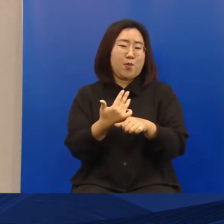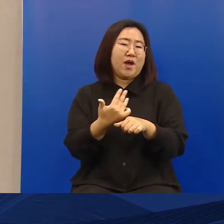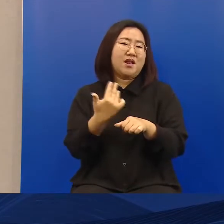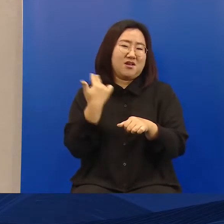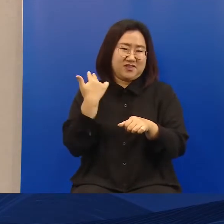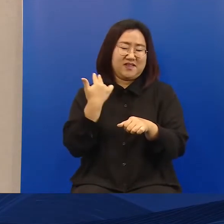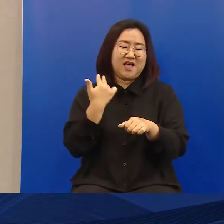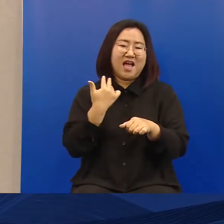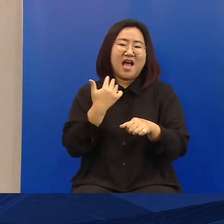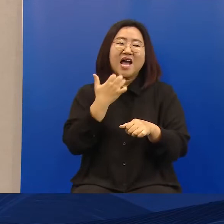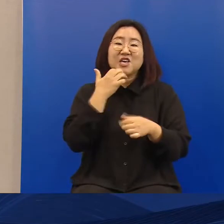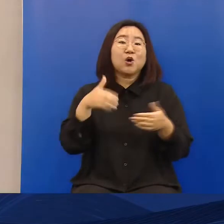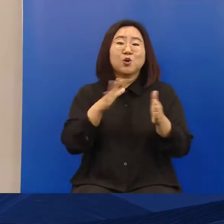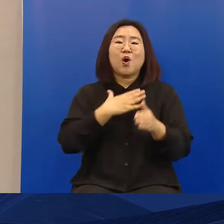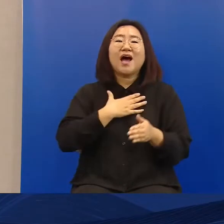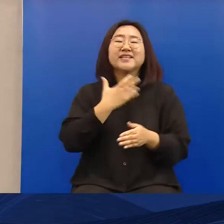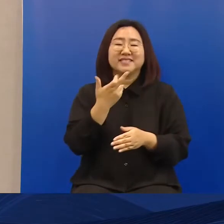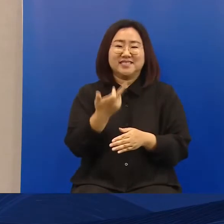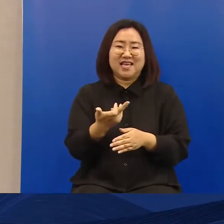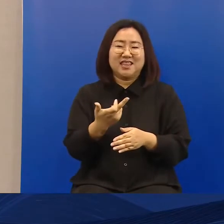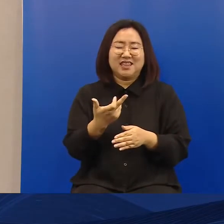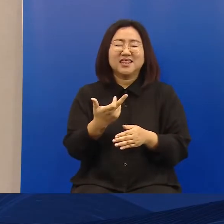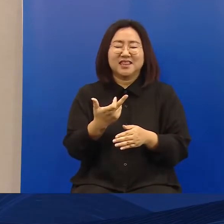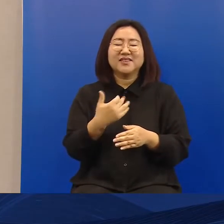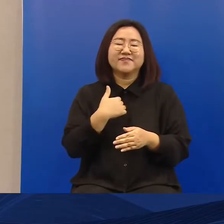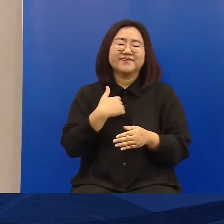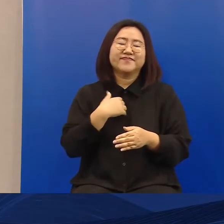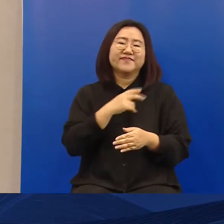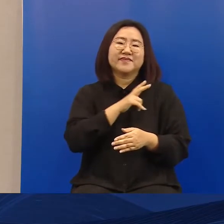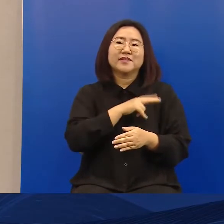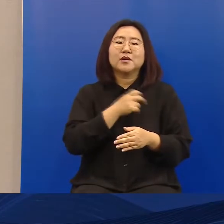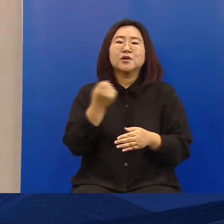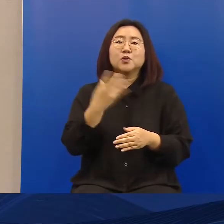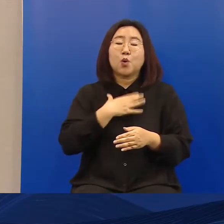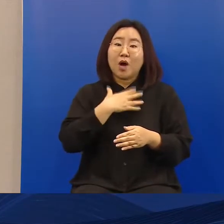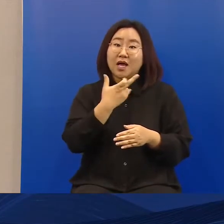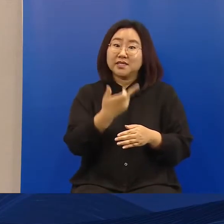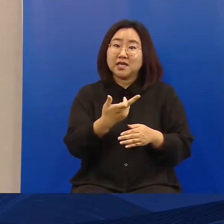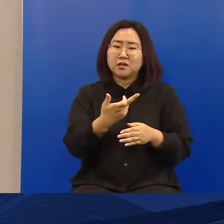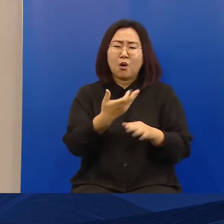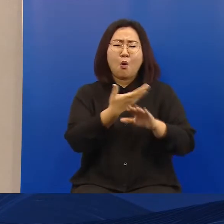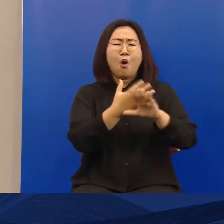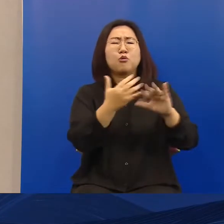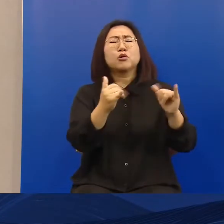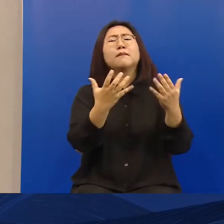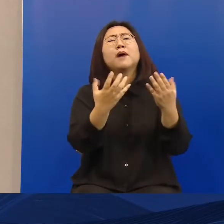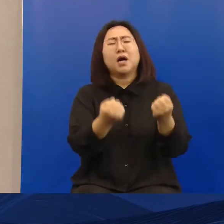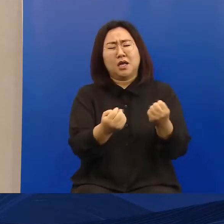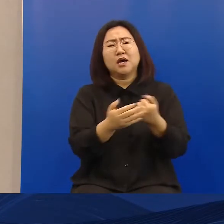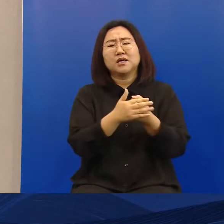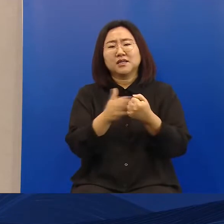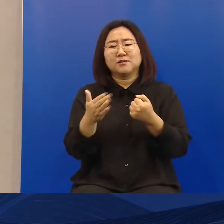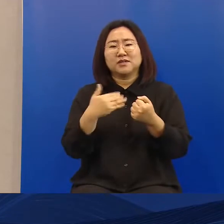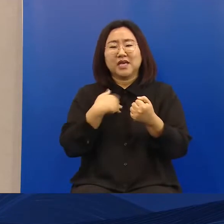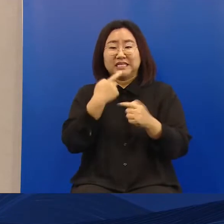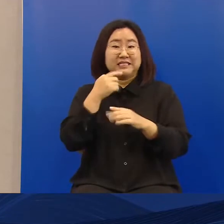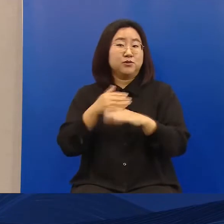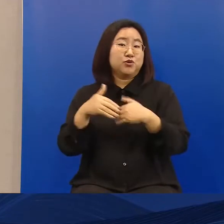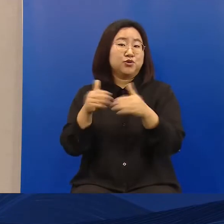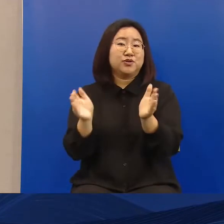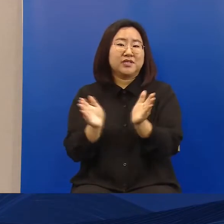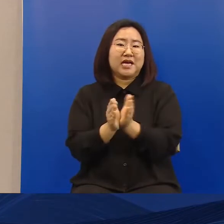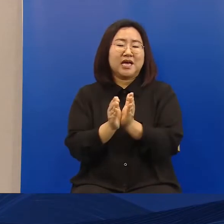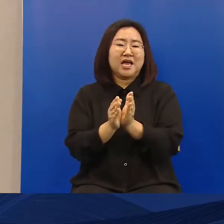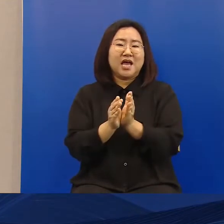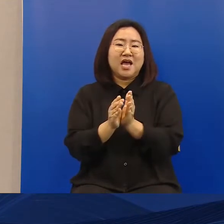아직 남아있는 경기도 안산의 국회의원이고요. 또 안산에는 외국인이 많아서 제가 더불어민주당의